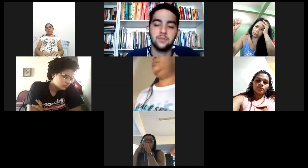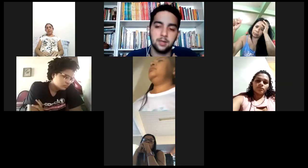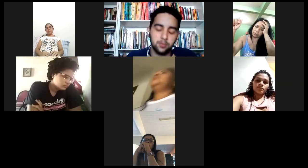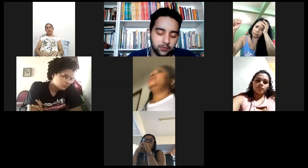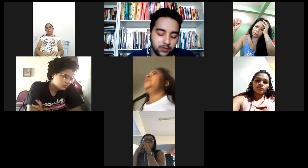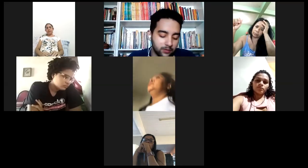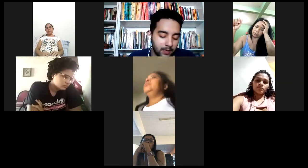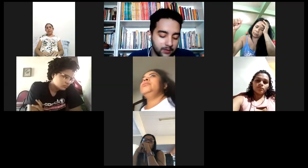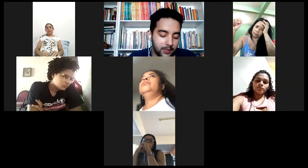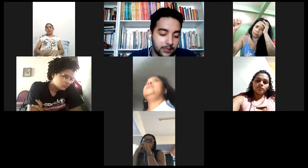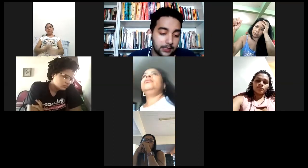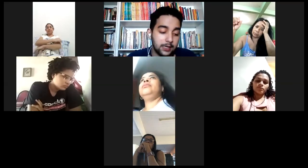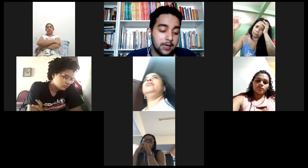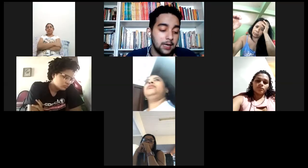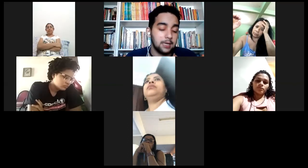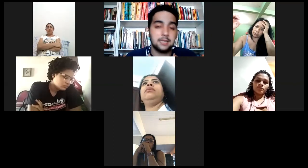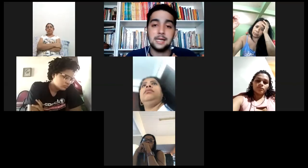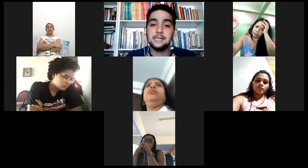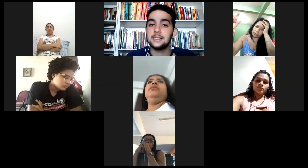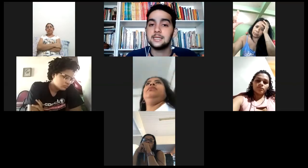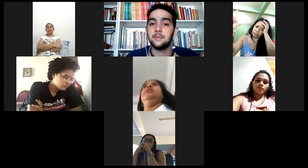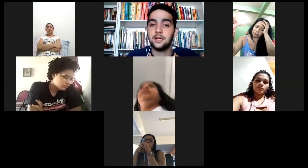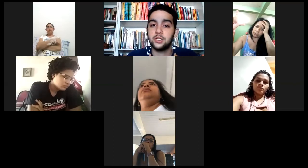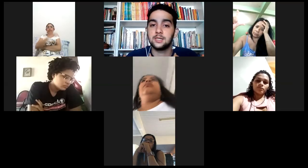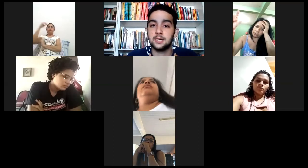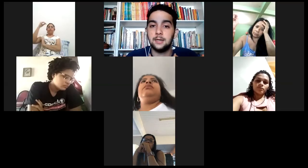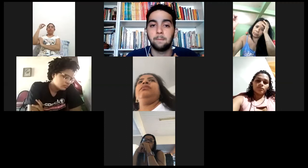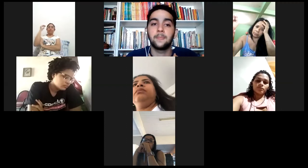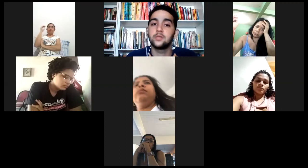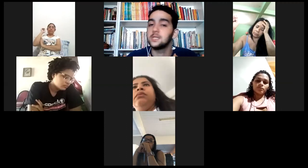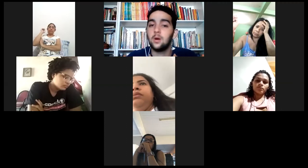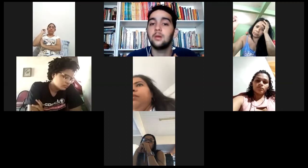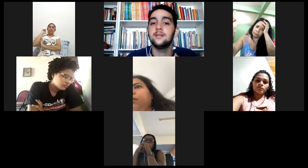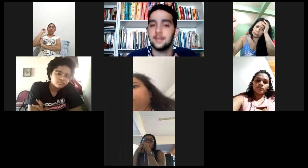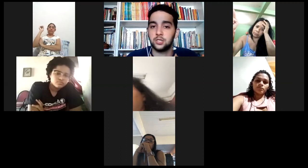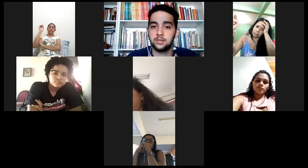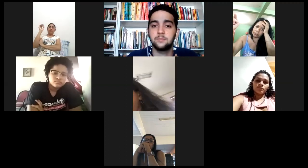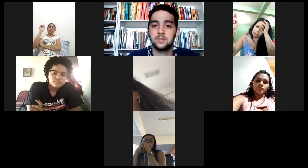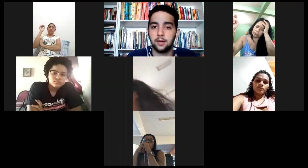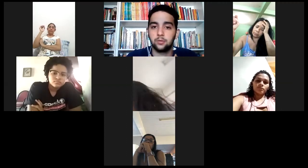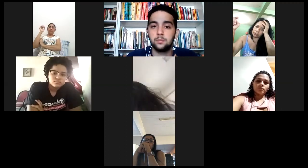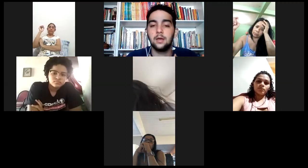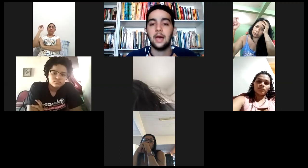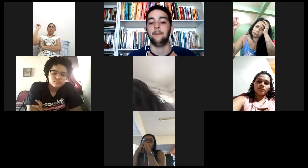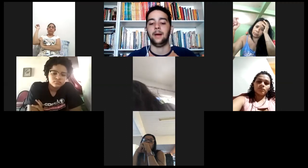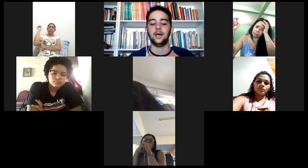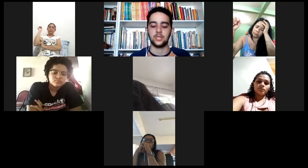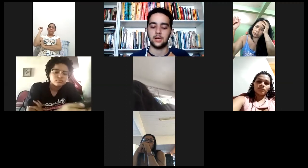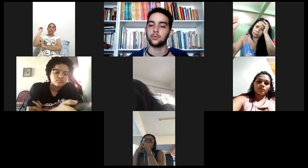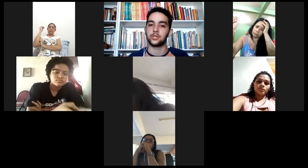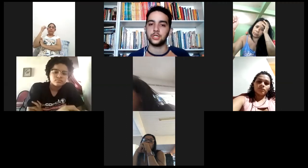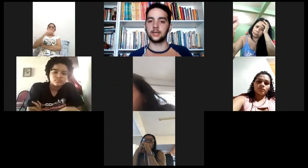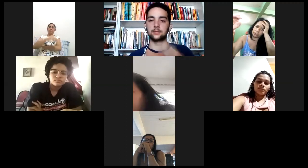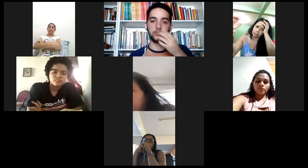né, que eu já falei isso para vocês várias vezes, que tem certas temáticas aqui que vocês são aulas extras, certo? A parte